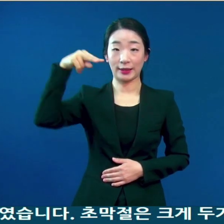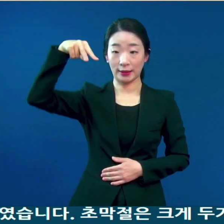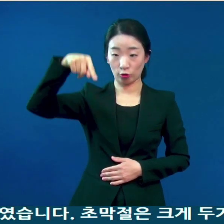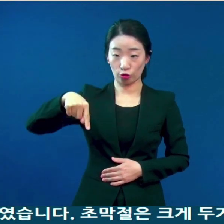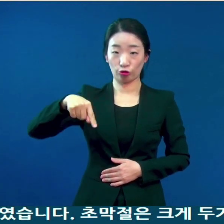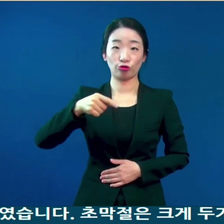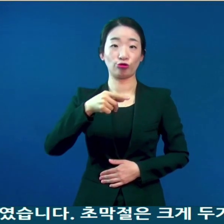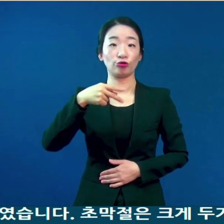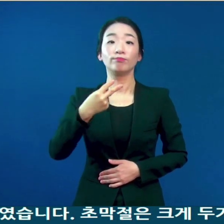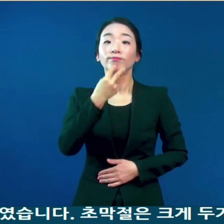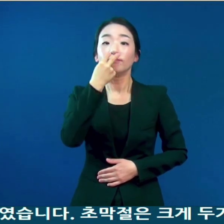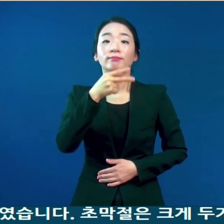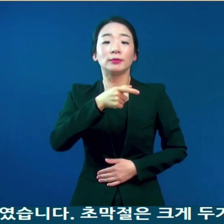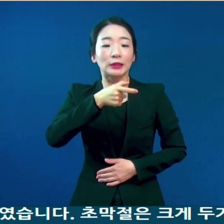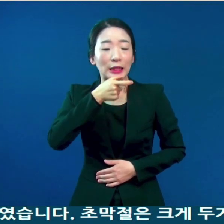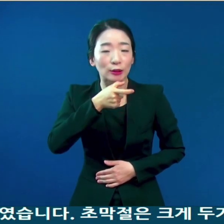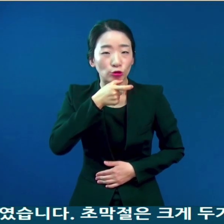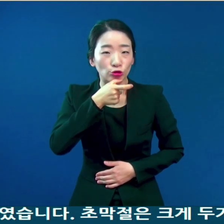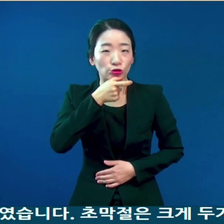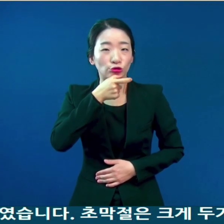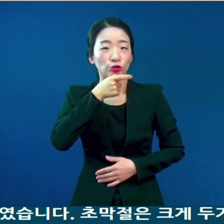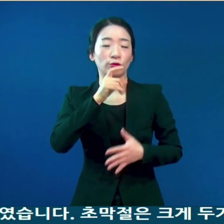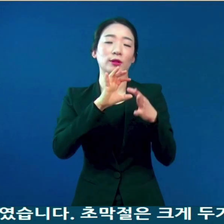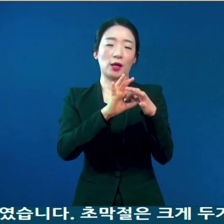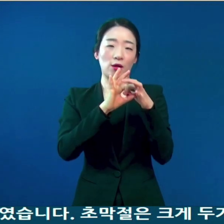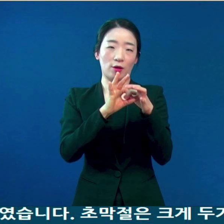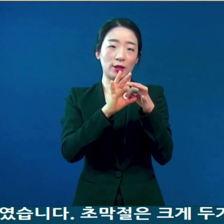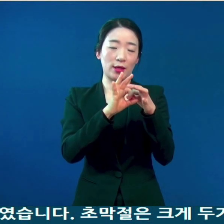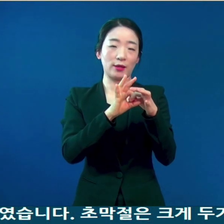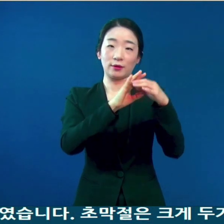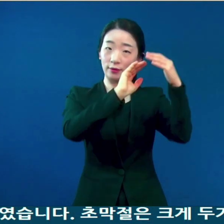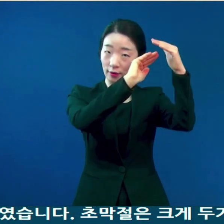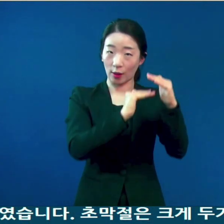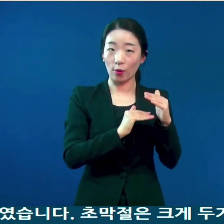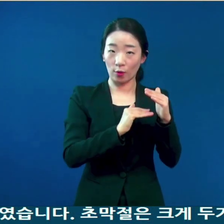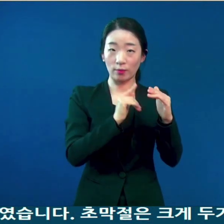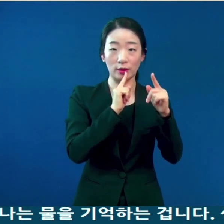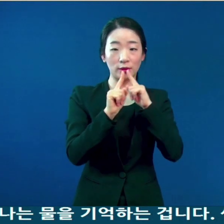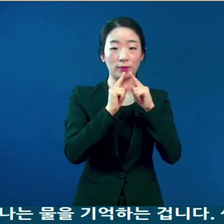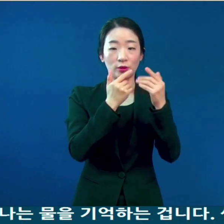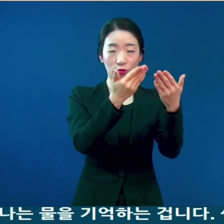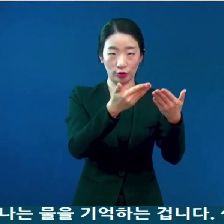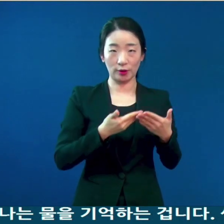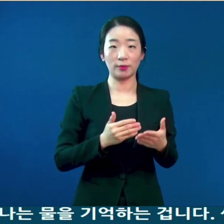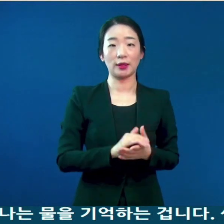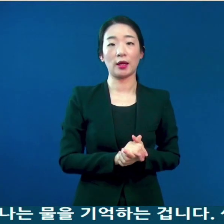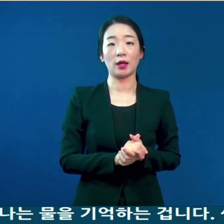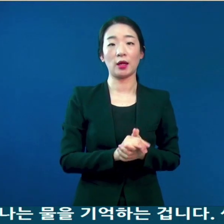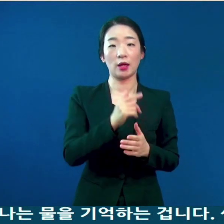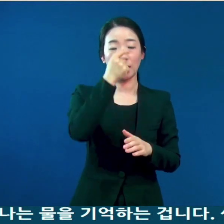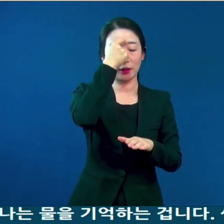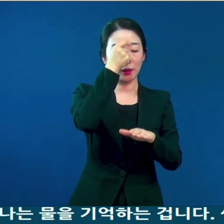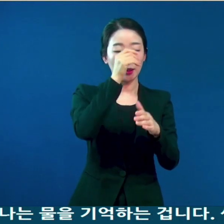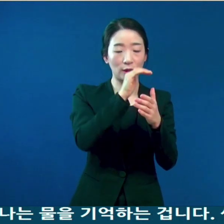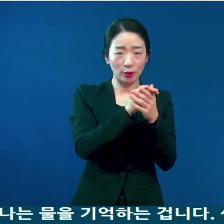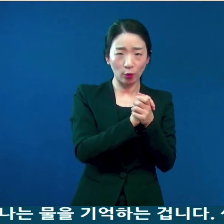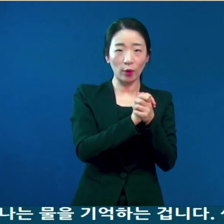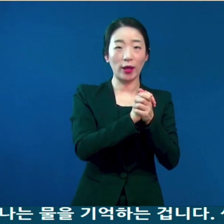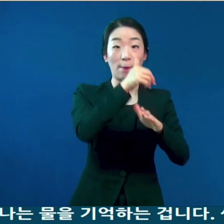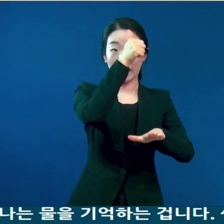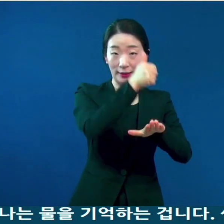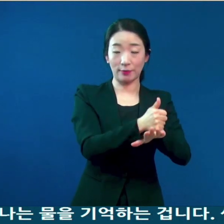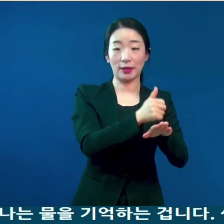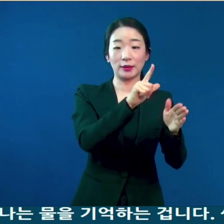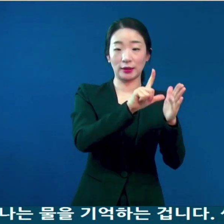생수의 강에 관한 본문이 기록되어 있습니다. 우리 기도의 마지막 시간, 지난 화요일